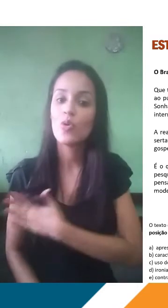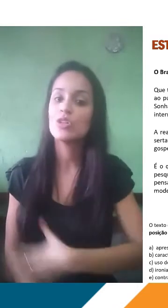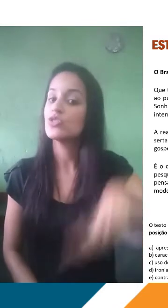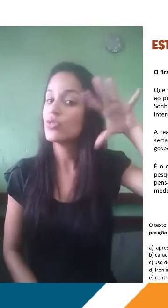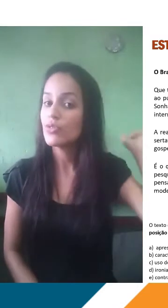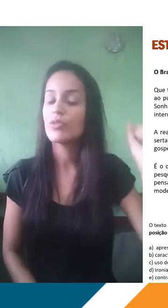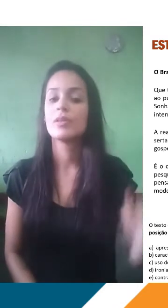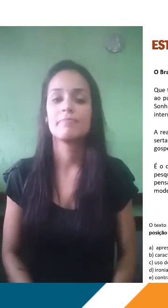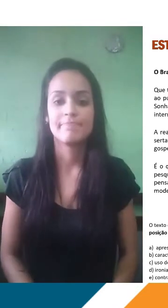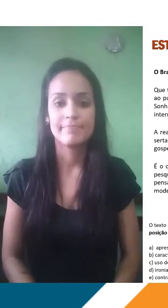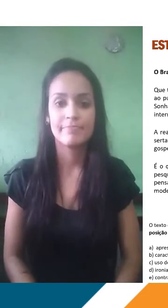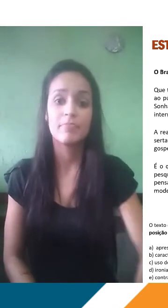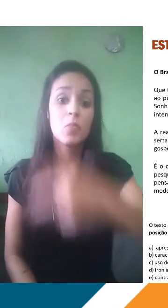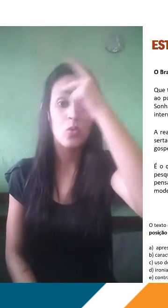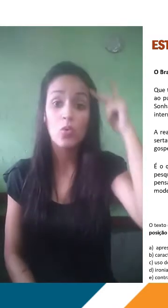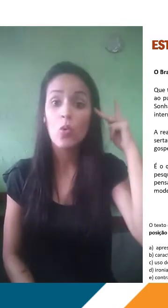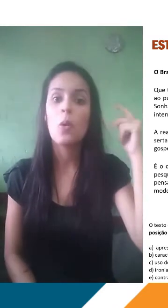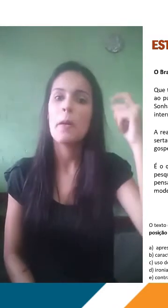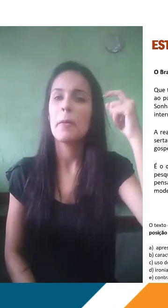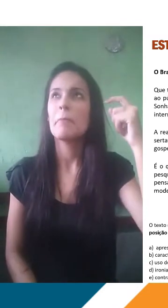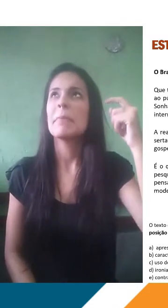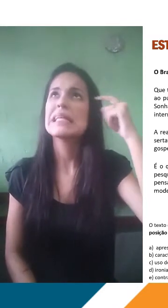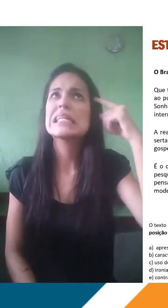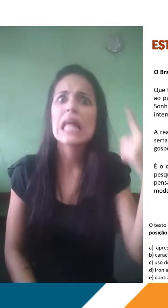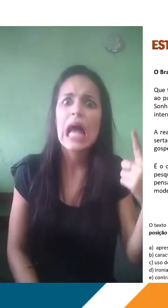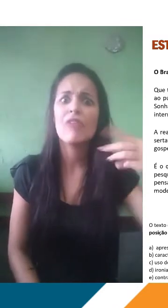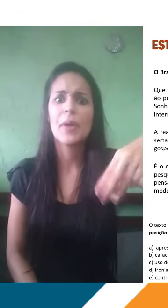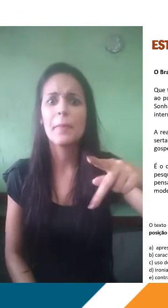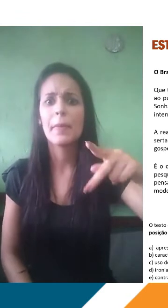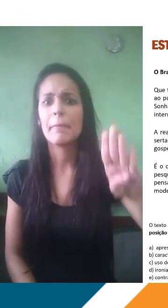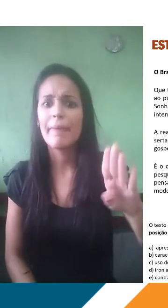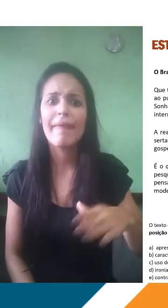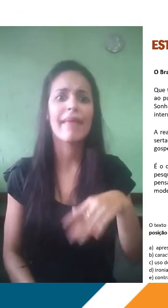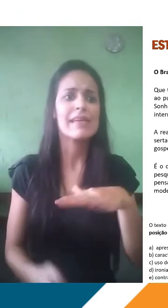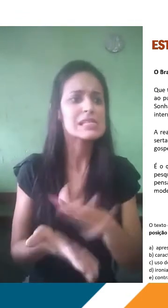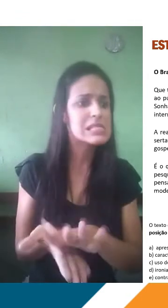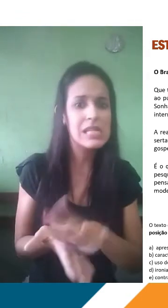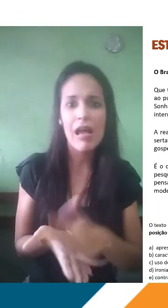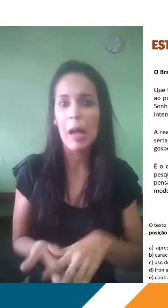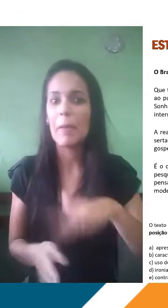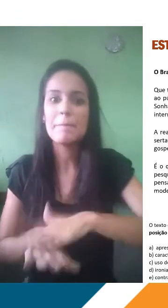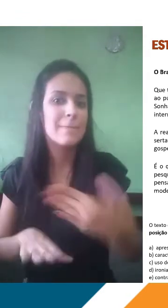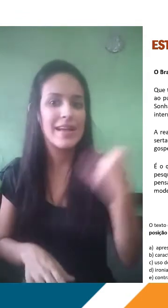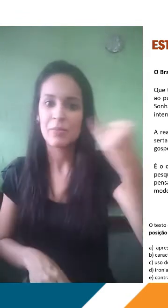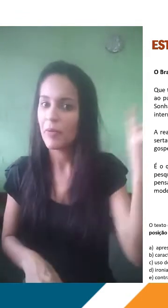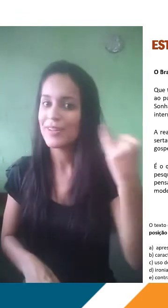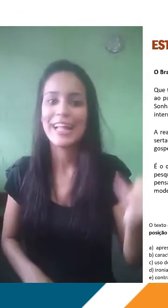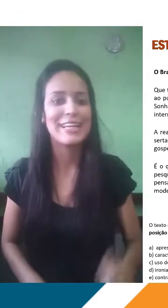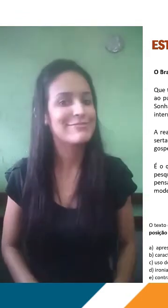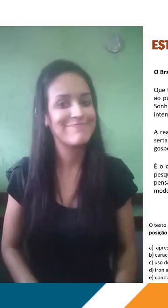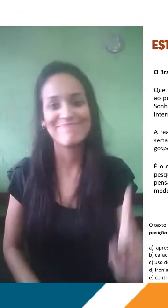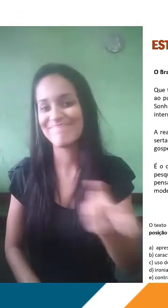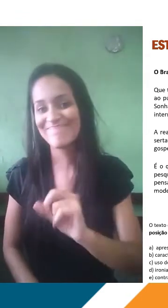novidades Para quem pensava que a MPB e o samba ainda resistiam com o baloartes da nacionalidade Uma má